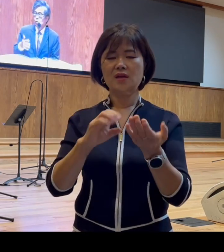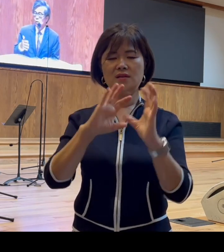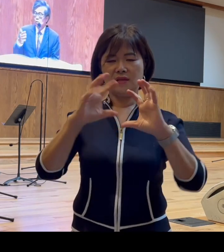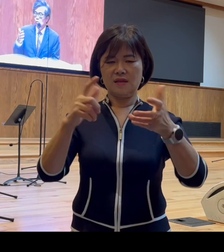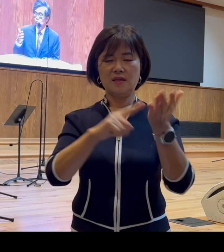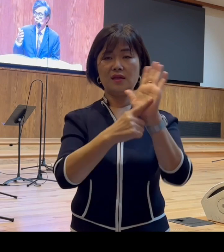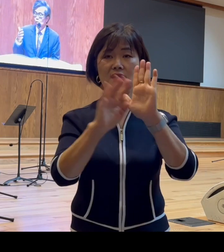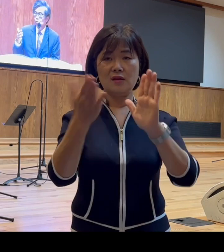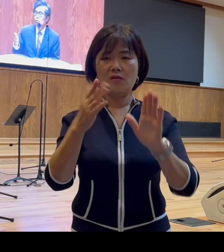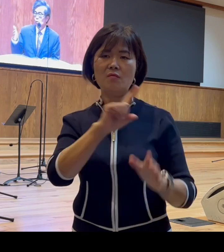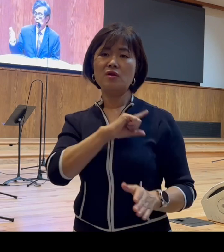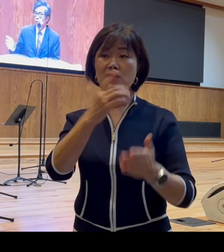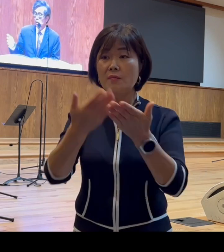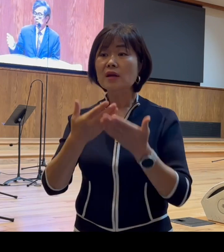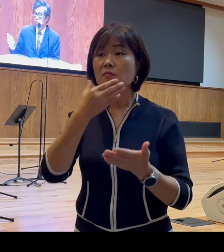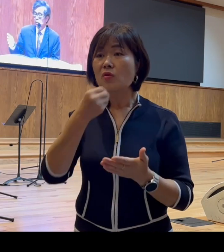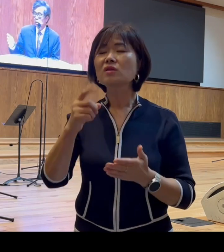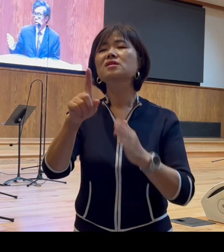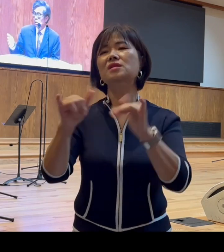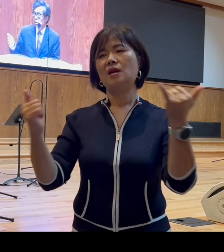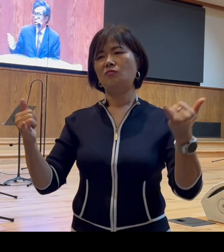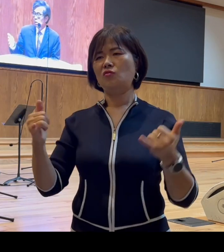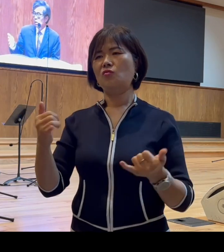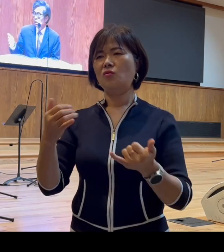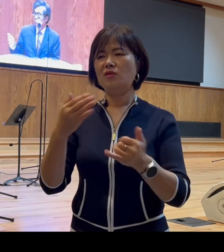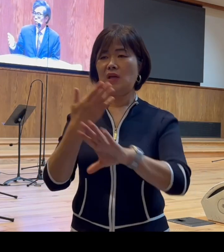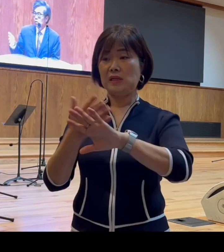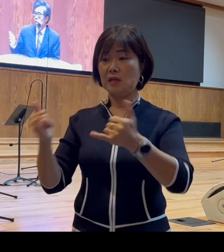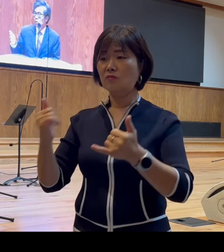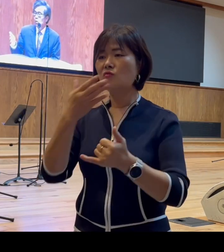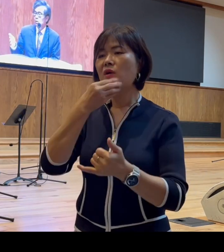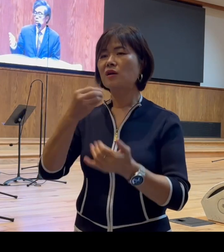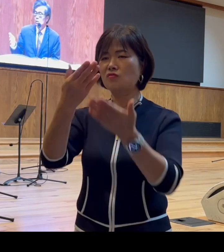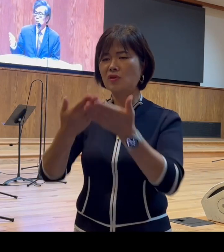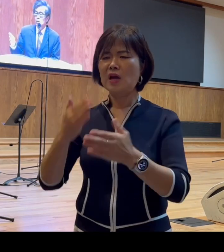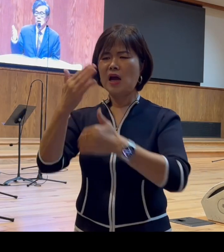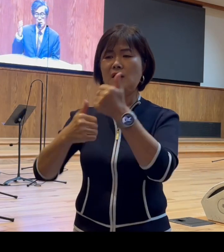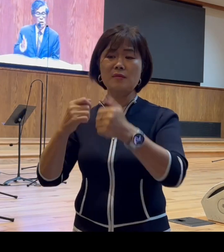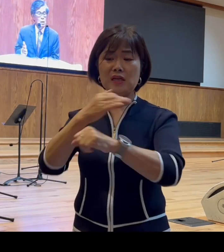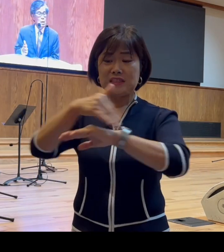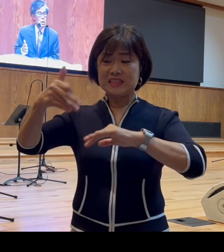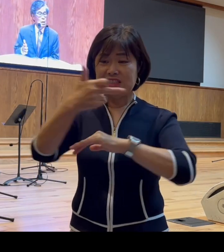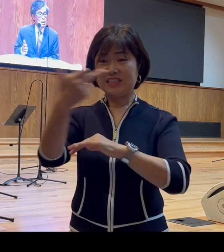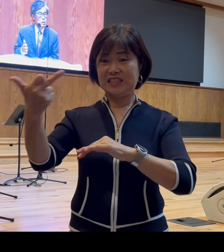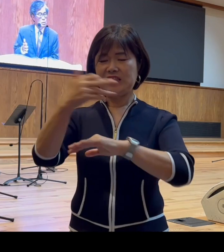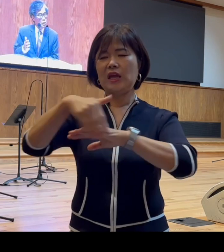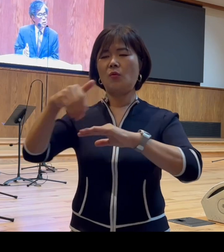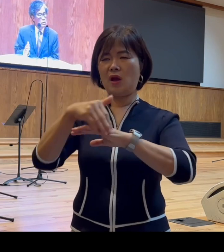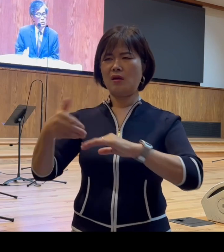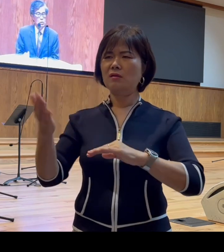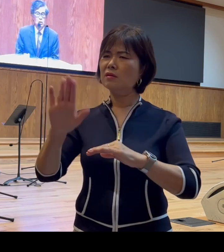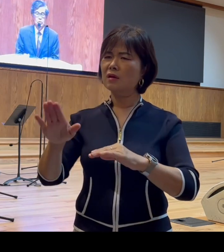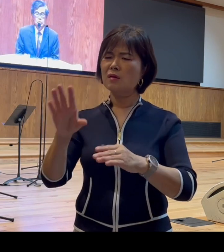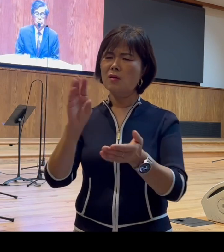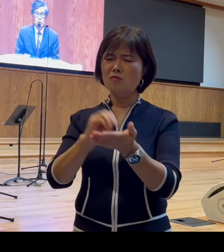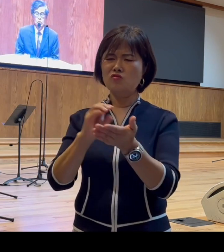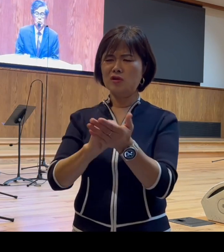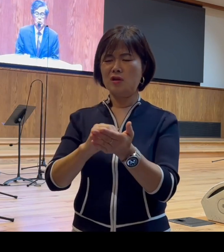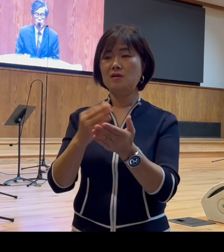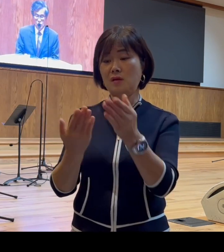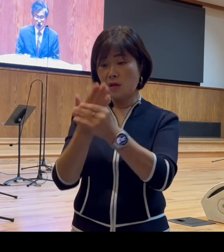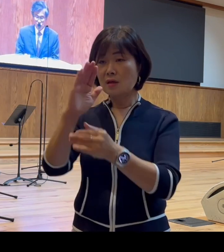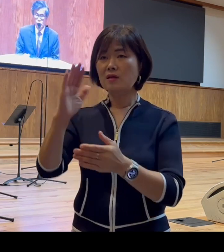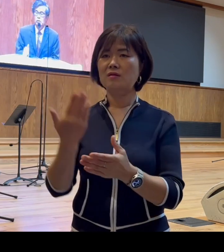우리가 먼저 받았던 복을 그들도 받게 하려는데 하나님의 원대한 계획이 있으십니다. 근데 이게 지금 차질이 생겼다 그런